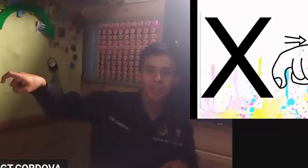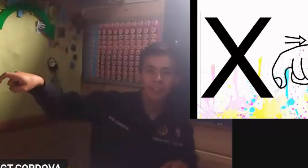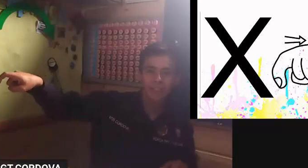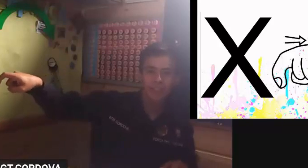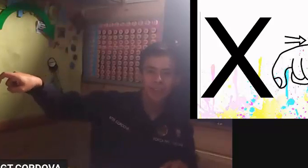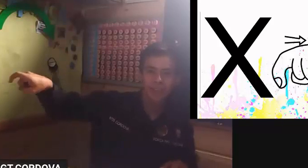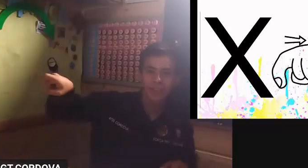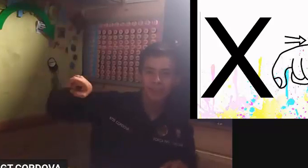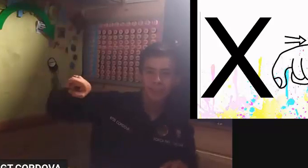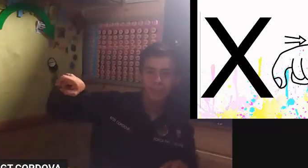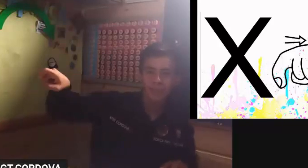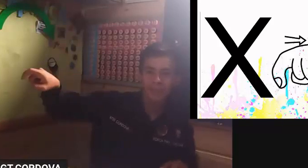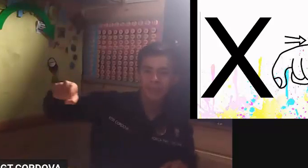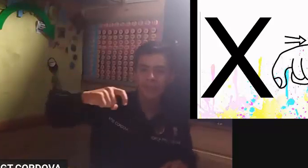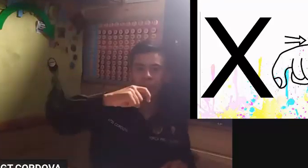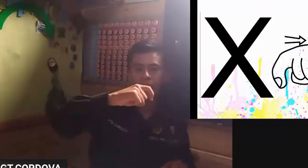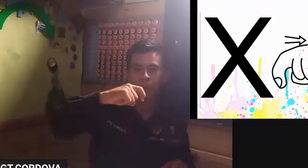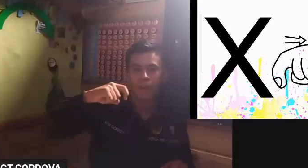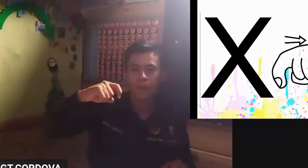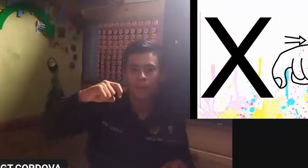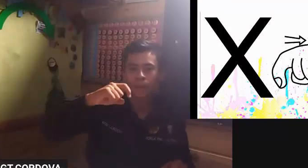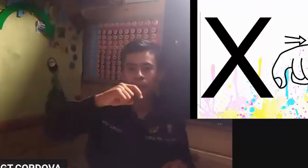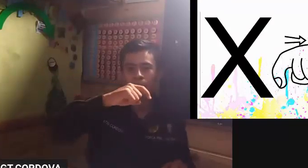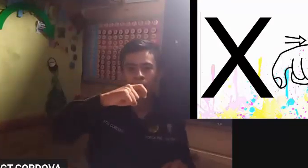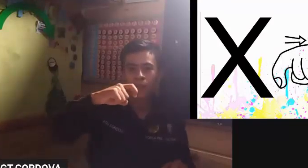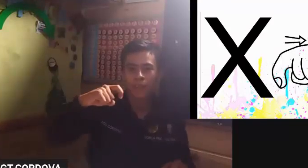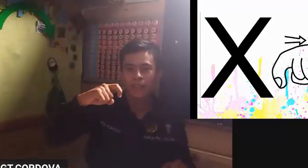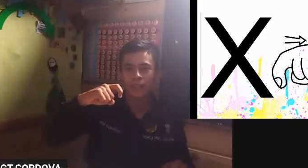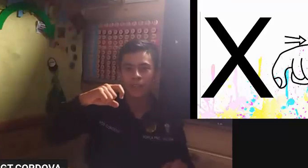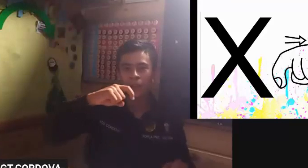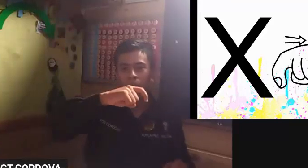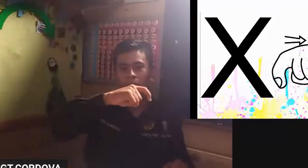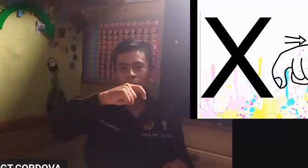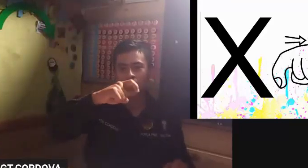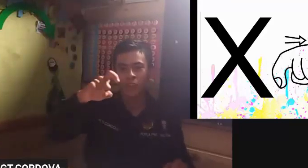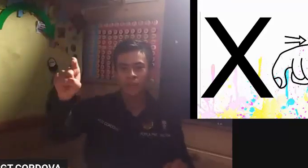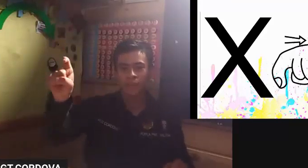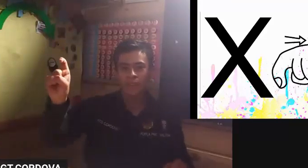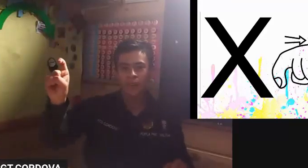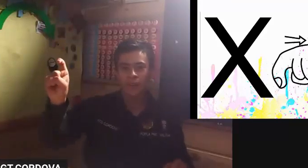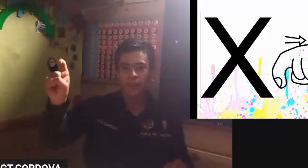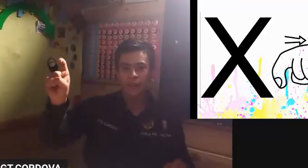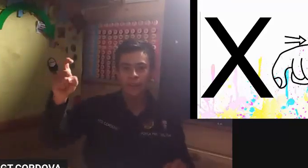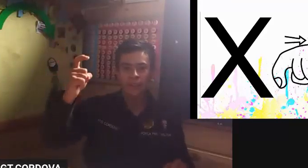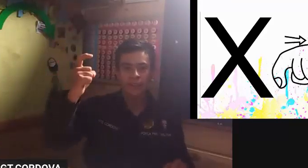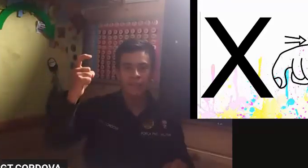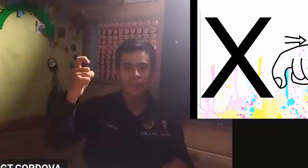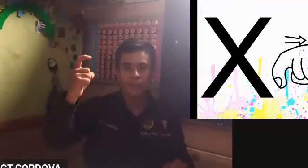puxando aqui, ó. Vocês vão fazer isso aqui, ó. Então, esse aqui é o X. A gente tem que fazer, ó, esse